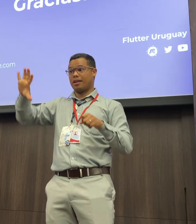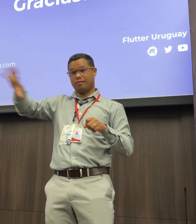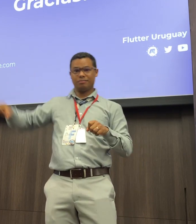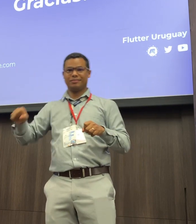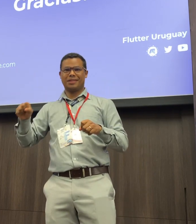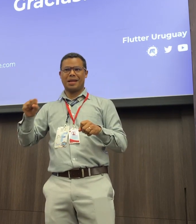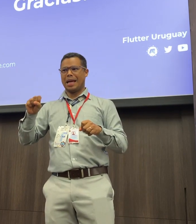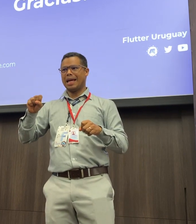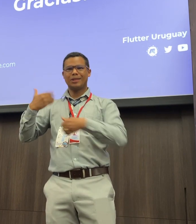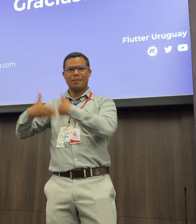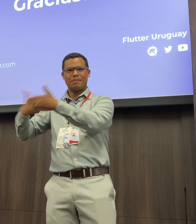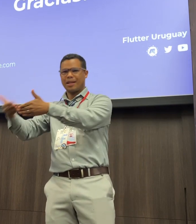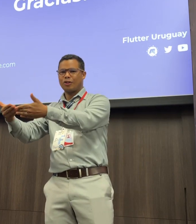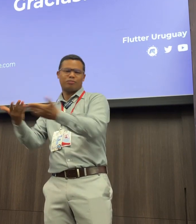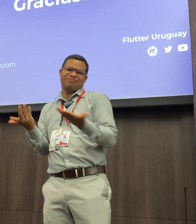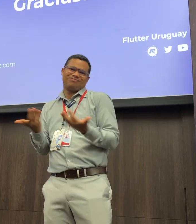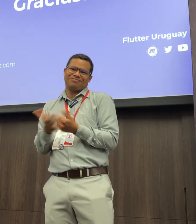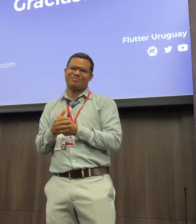fácil como si estuviéramos usando